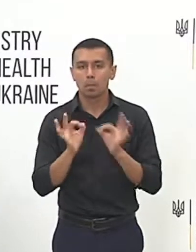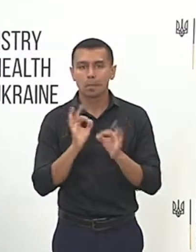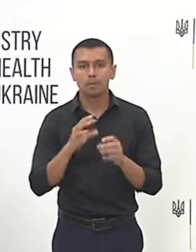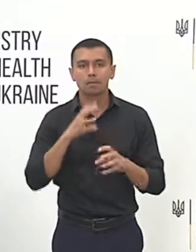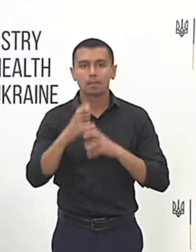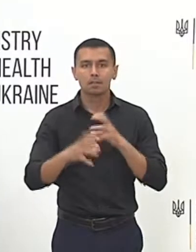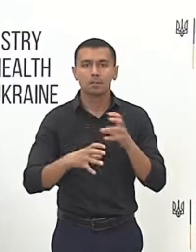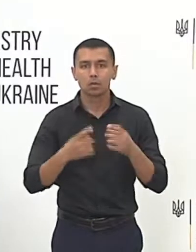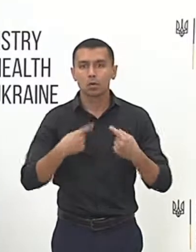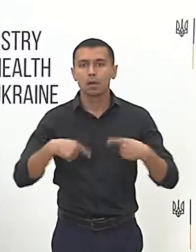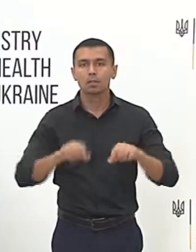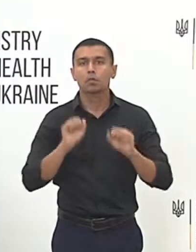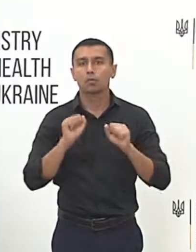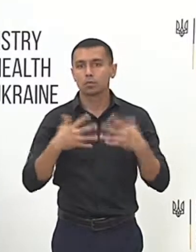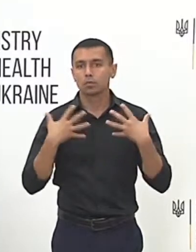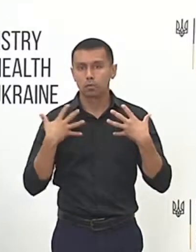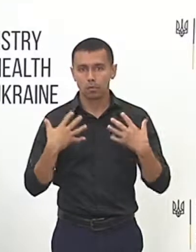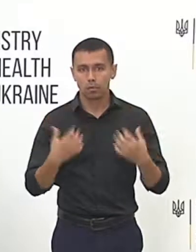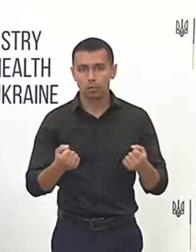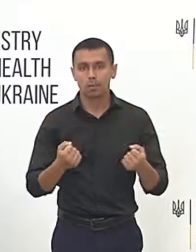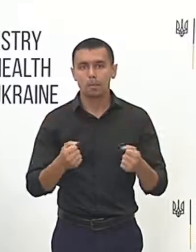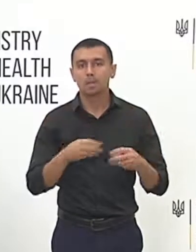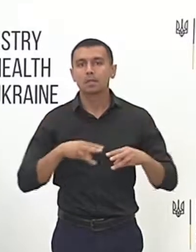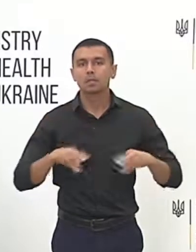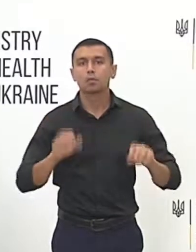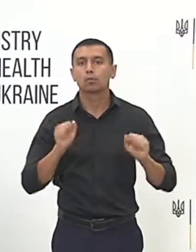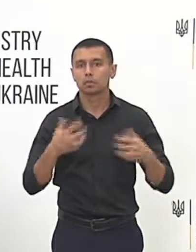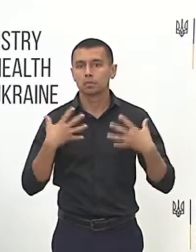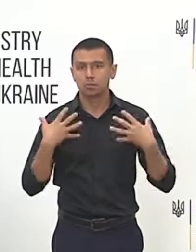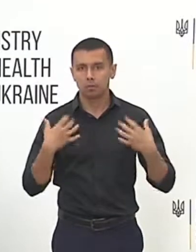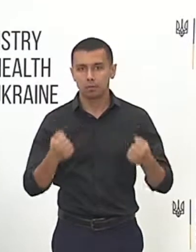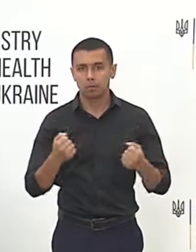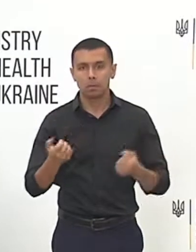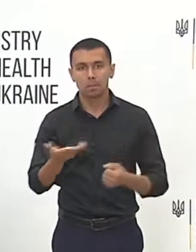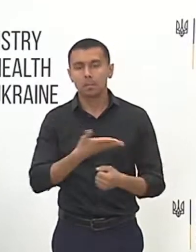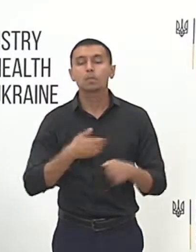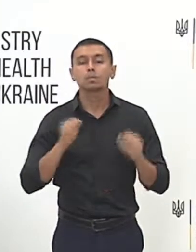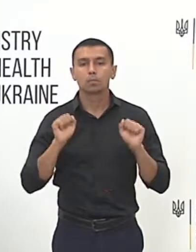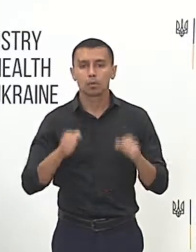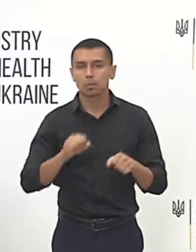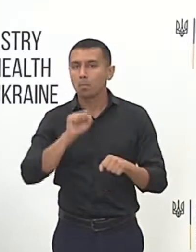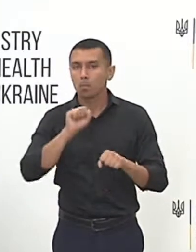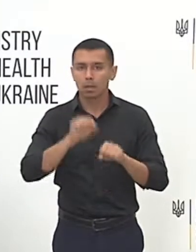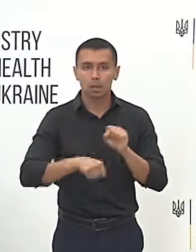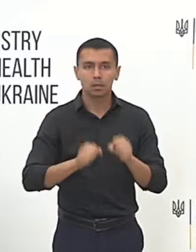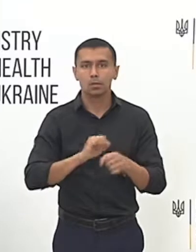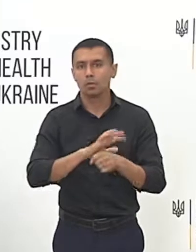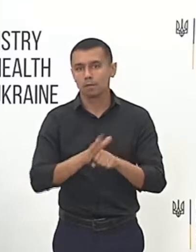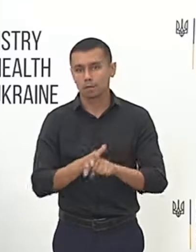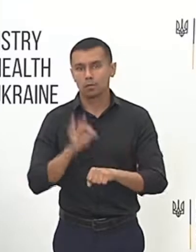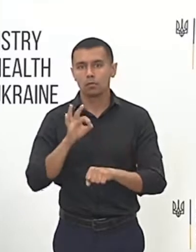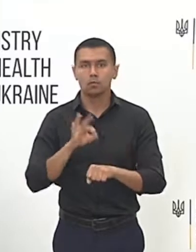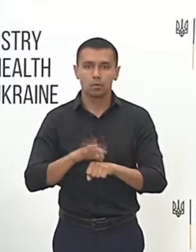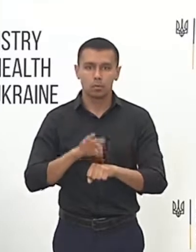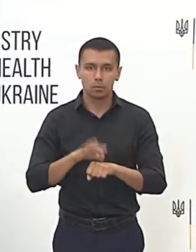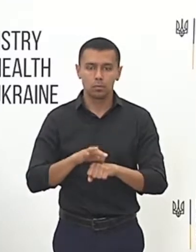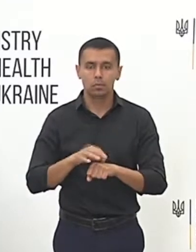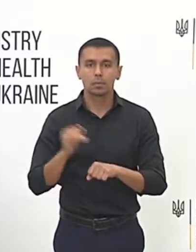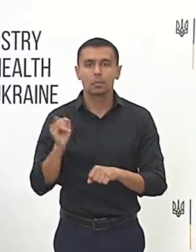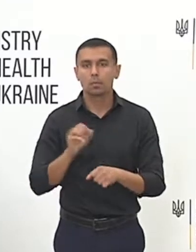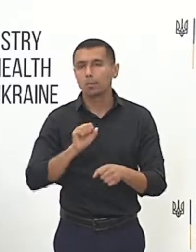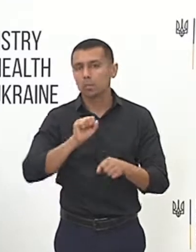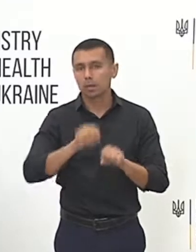рекомендацій Всесвітньої організації охорони здоров'я, Міністерства охорони здоров'я, ми зможемо подолати коронавірусну хворобу